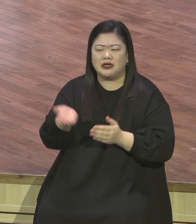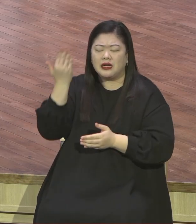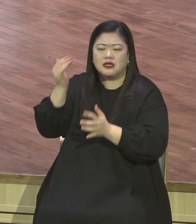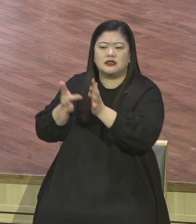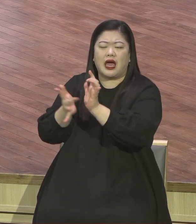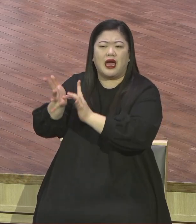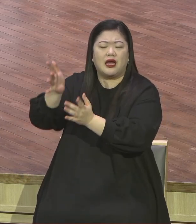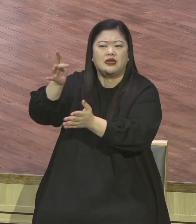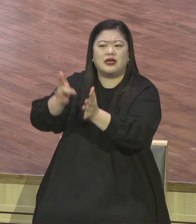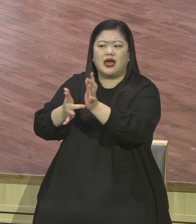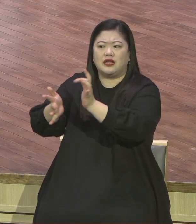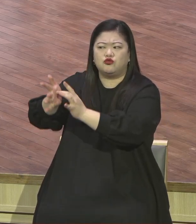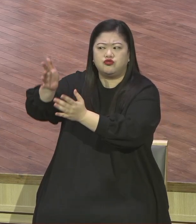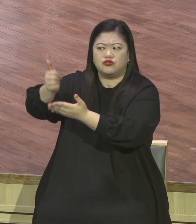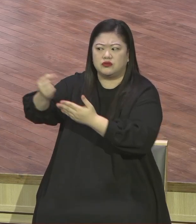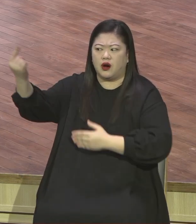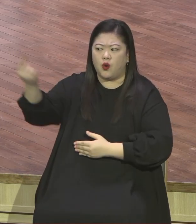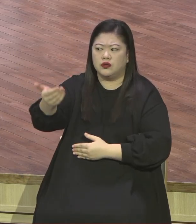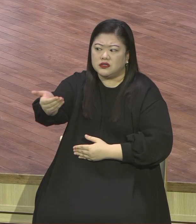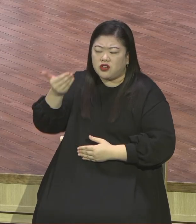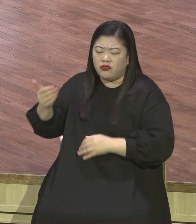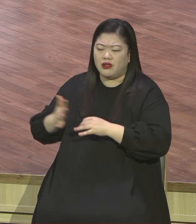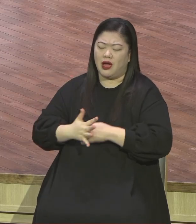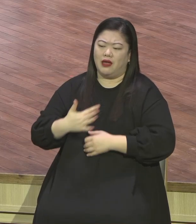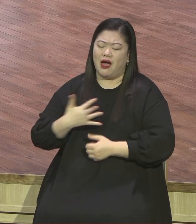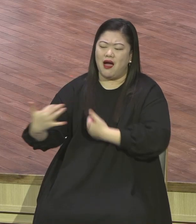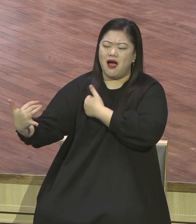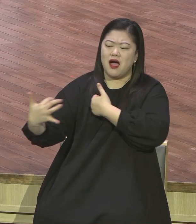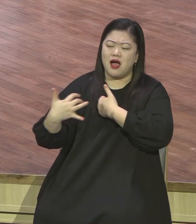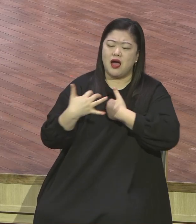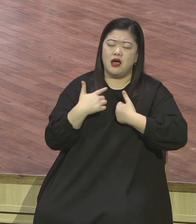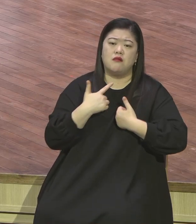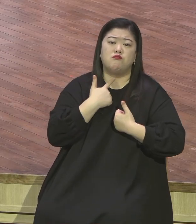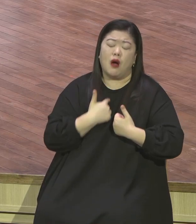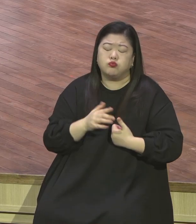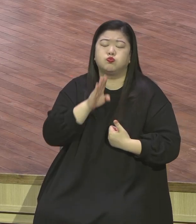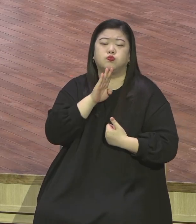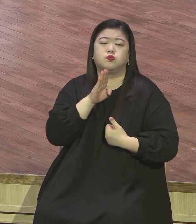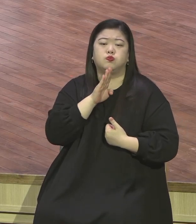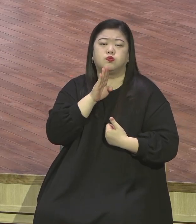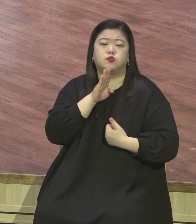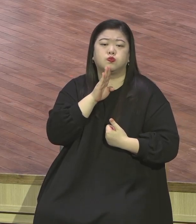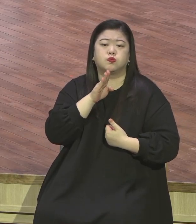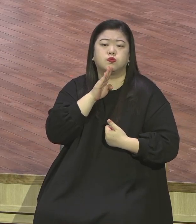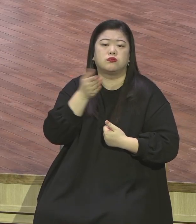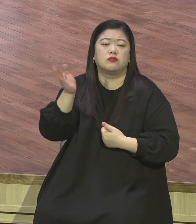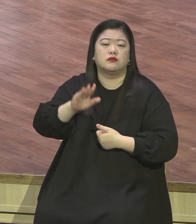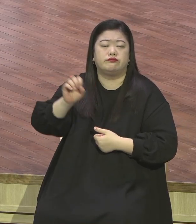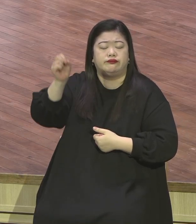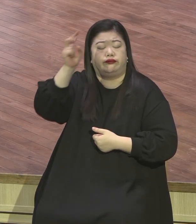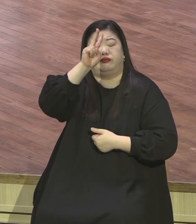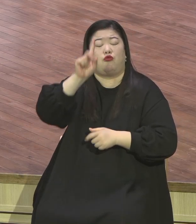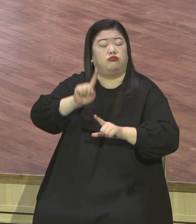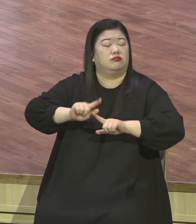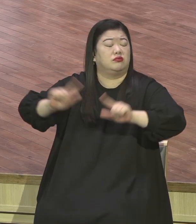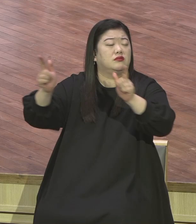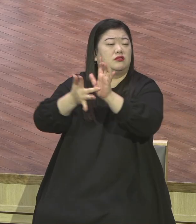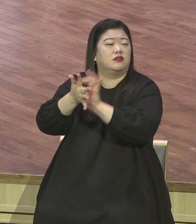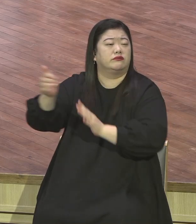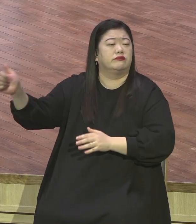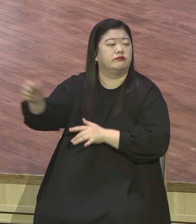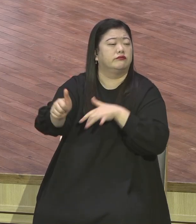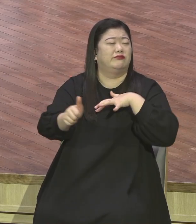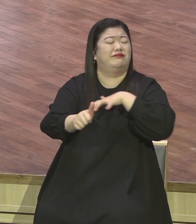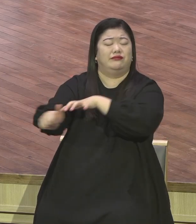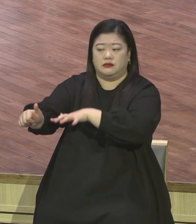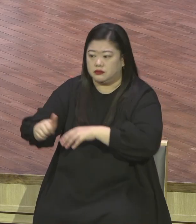어디 가든지 존중을 받고 어디 가든지 최고였는데 예수님이 나타나니까 자기들은 아무것도 아니란 말이에요. 쳐다보지도 않아요.